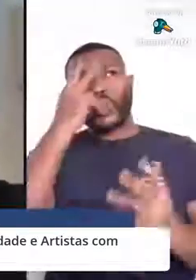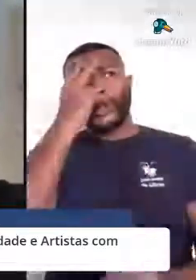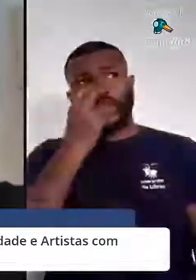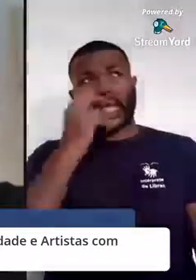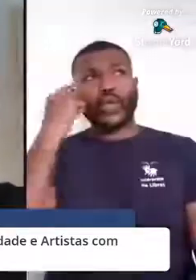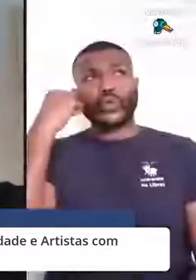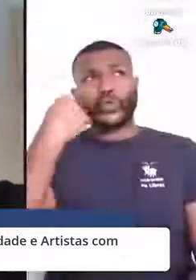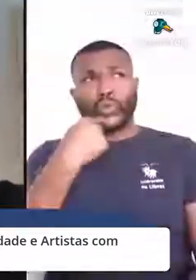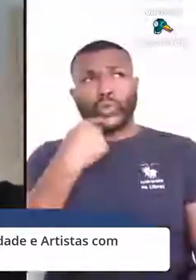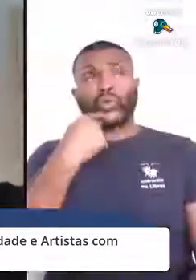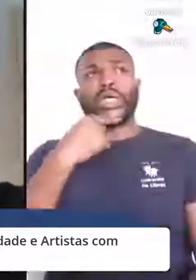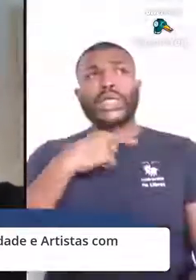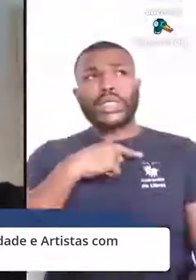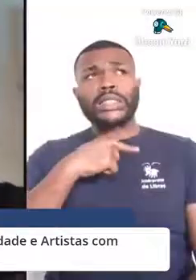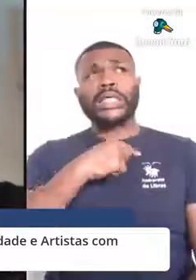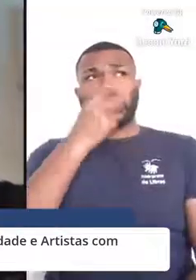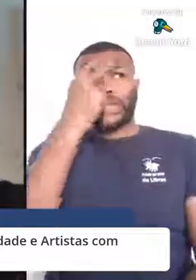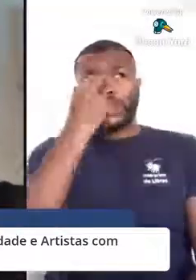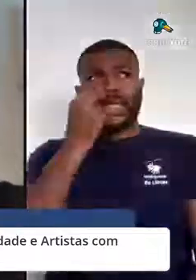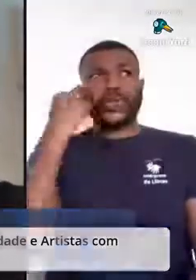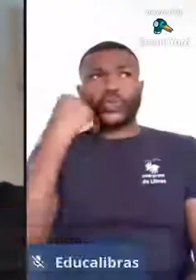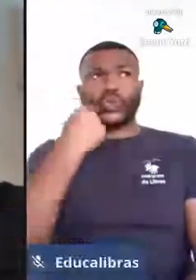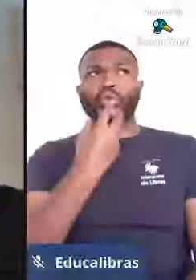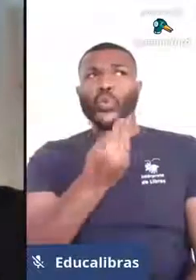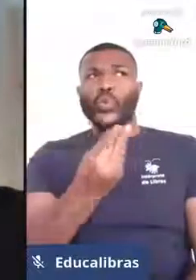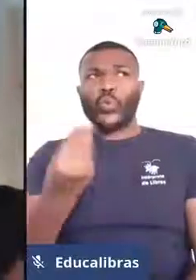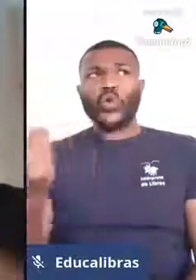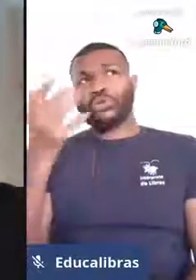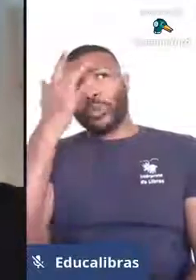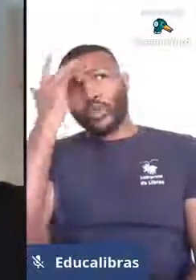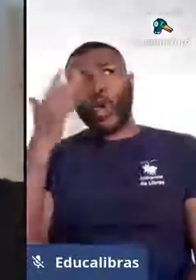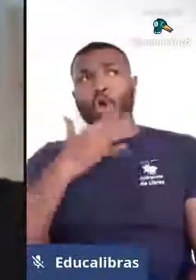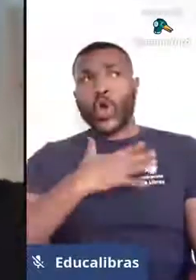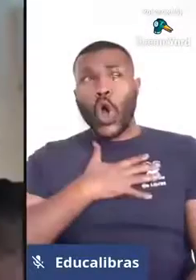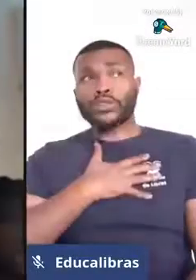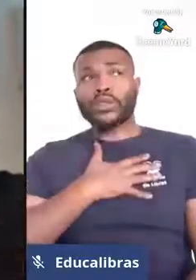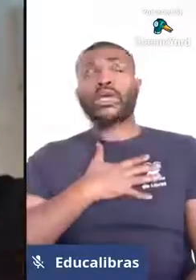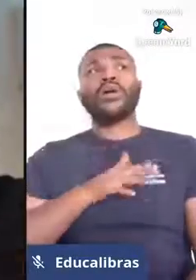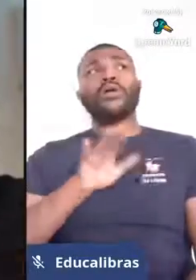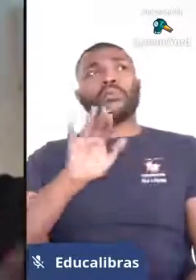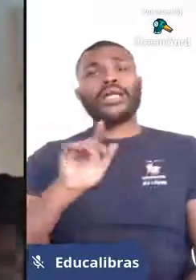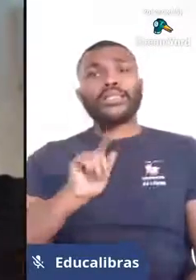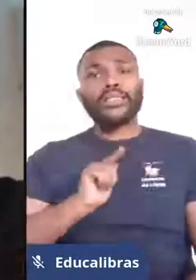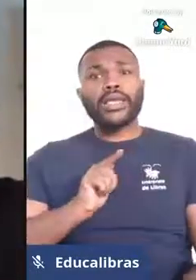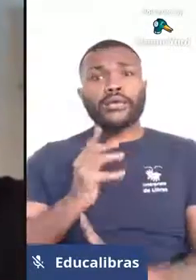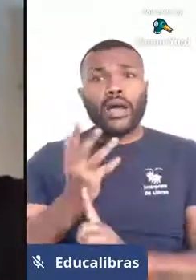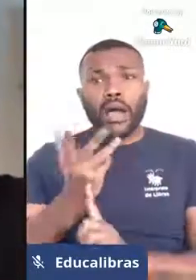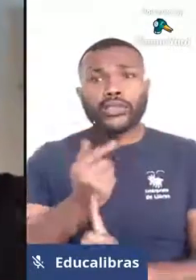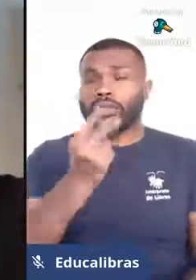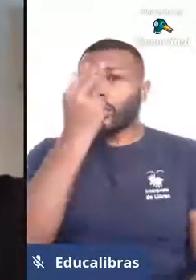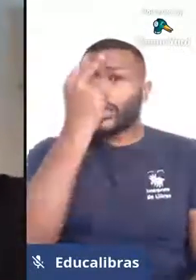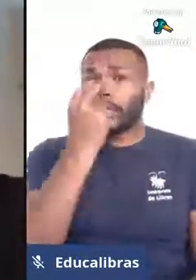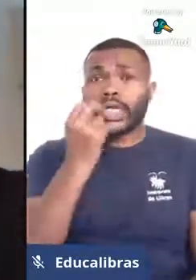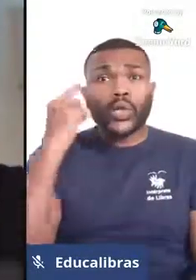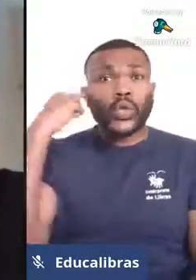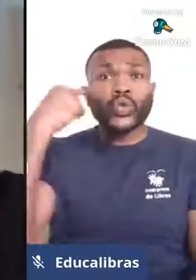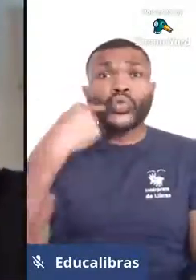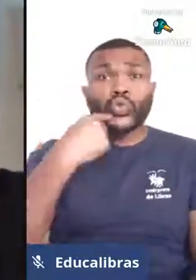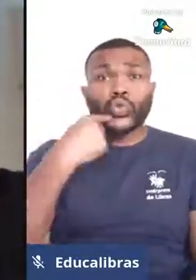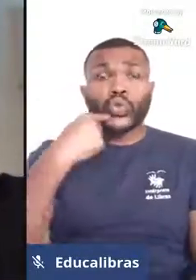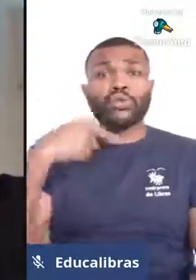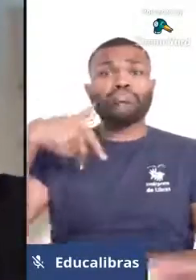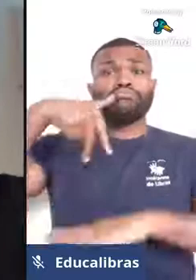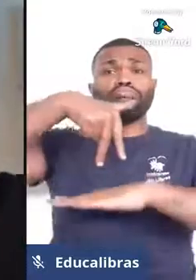vai ter um monte de cego, um monte de surdo, um monte de simpatizante, é você ter um artista cego e surdo num festival que não